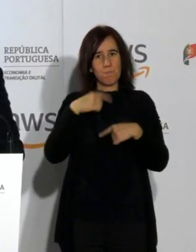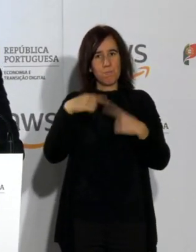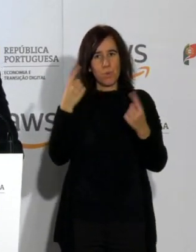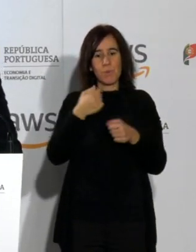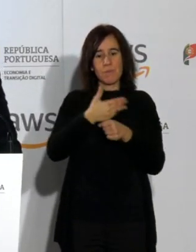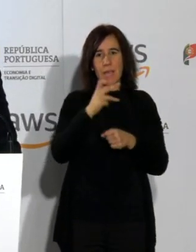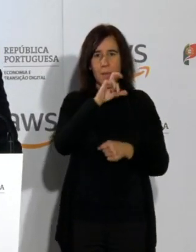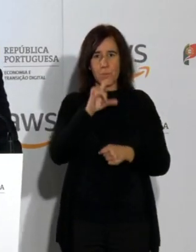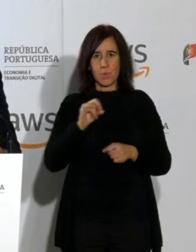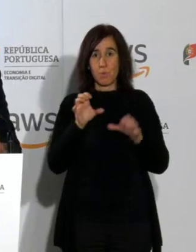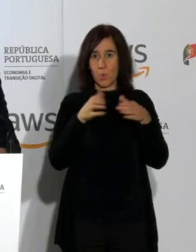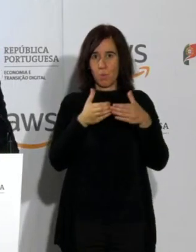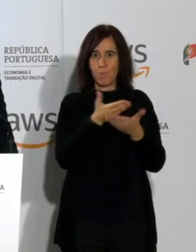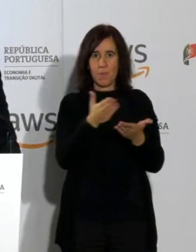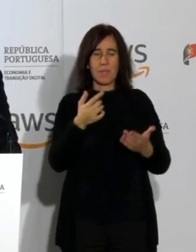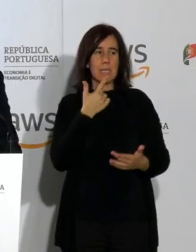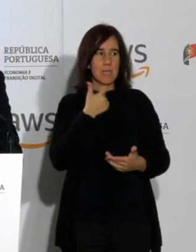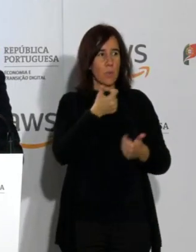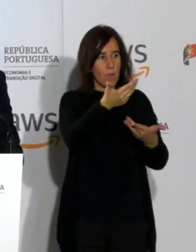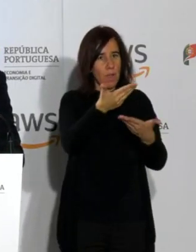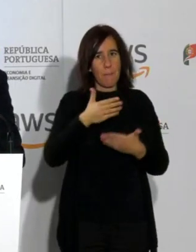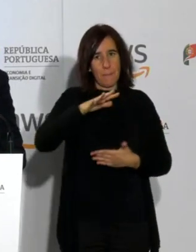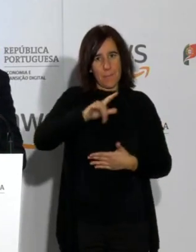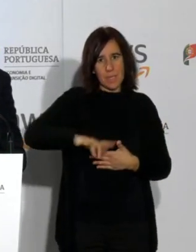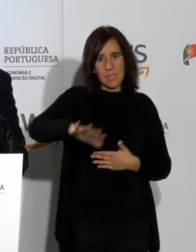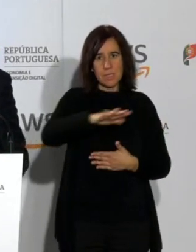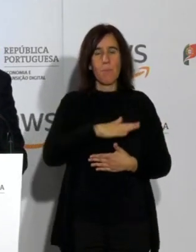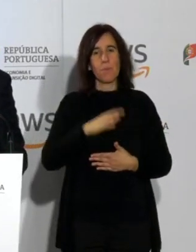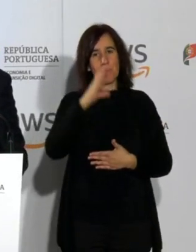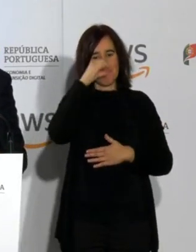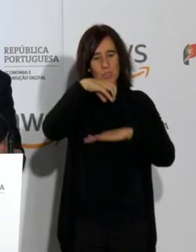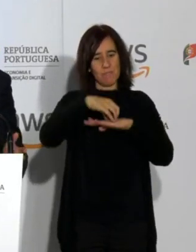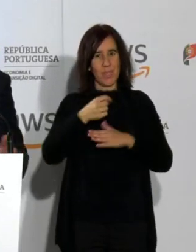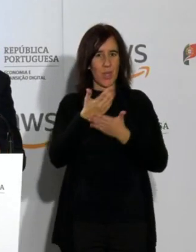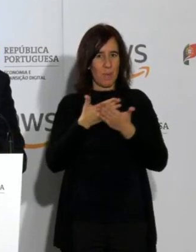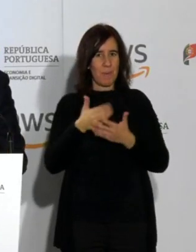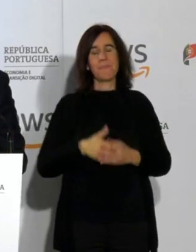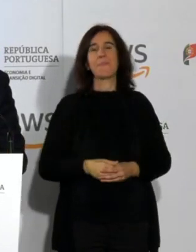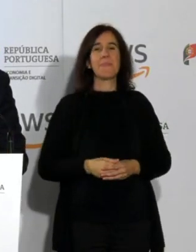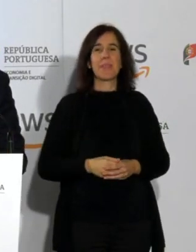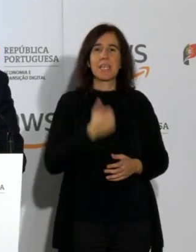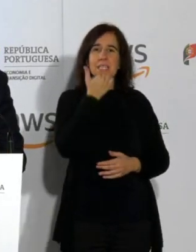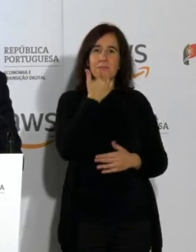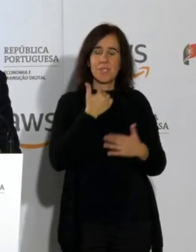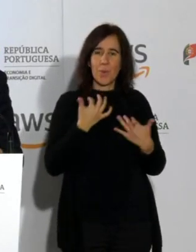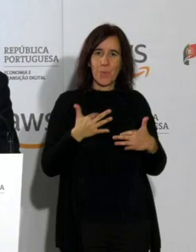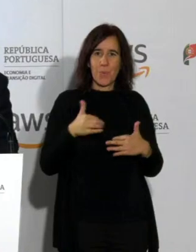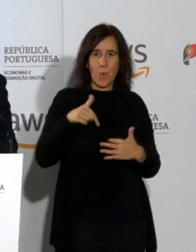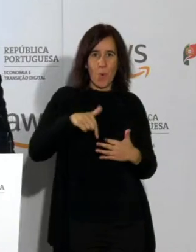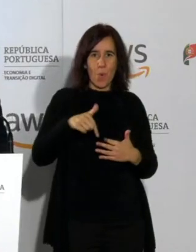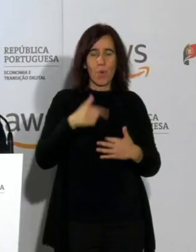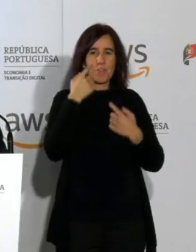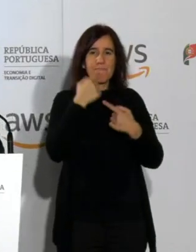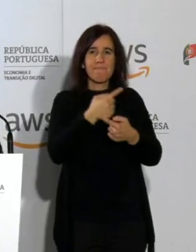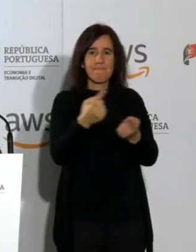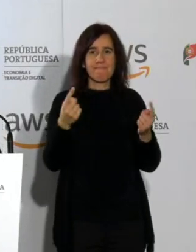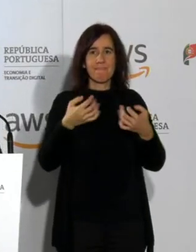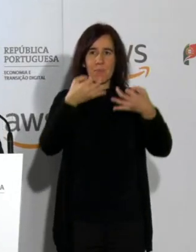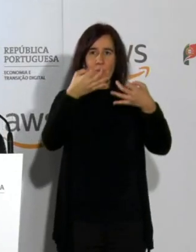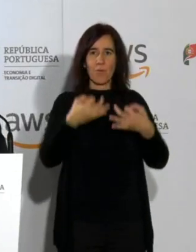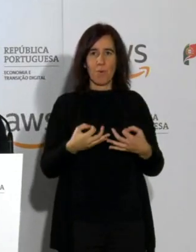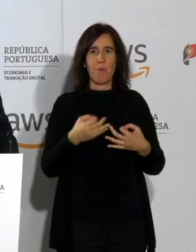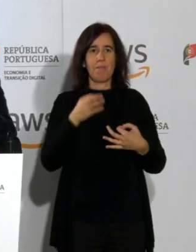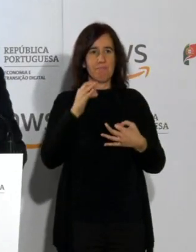Services, Cameron Brooks. Welcome to Lisbon and to the Ministry of Economy. É com enorme satisfação que hoje assistimos à